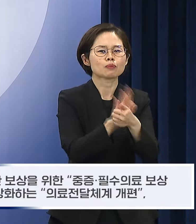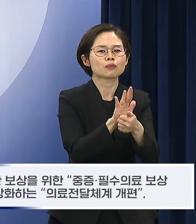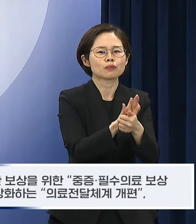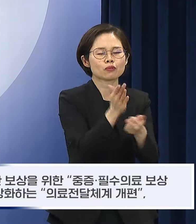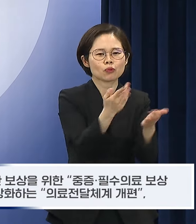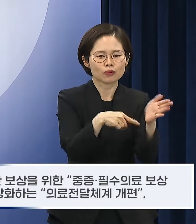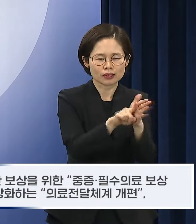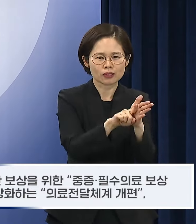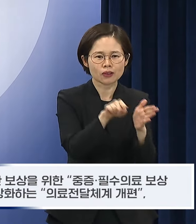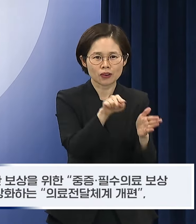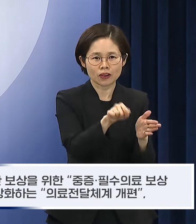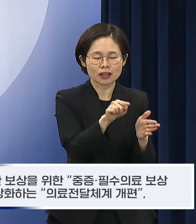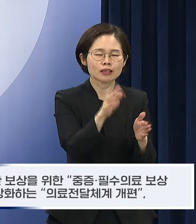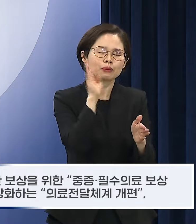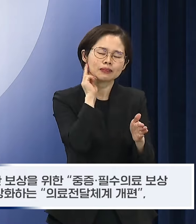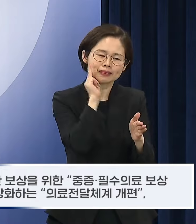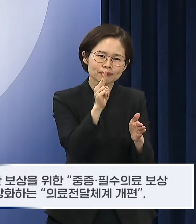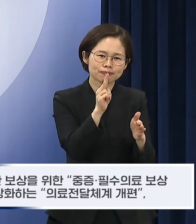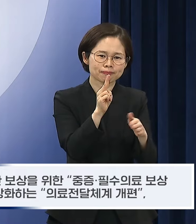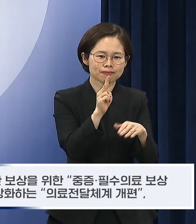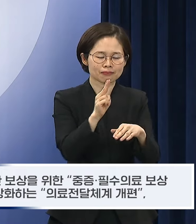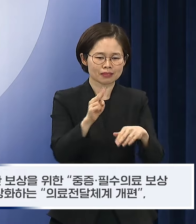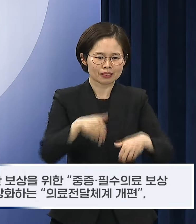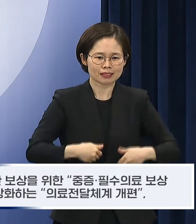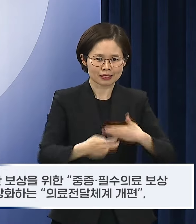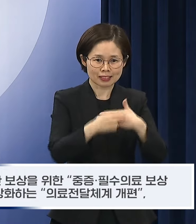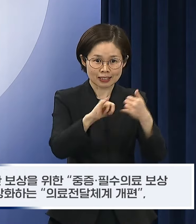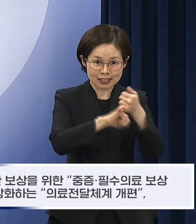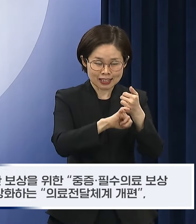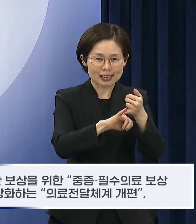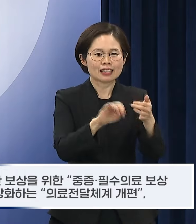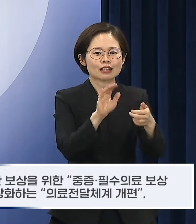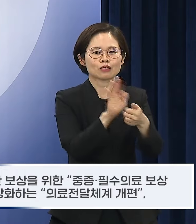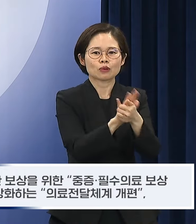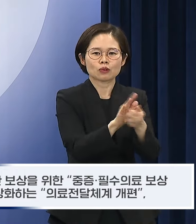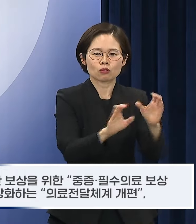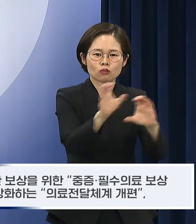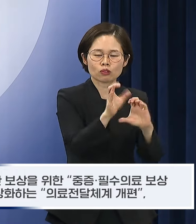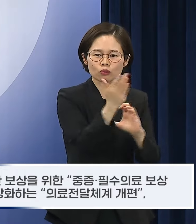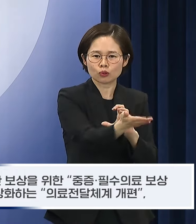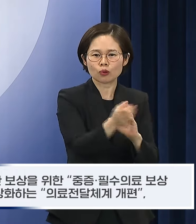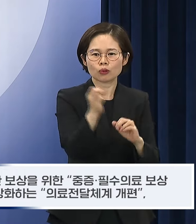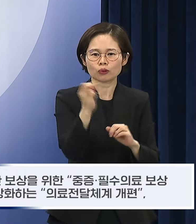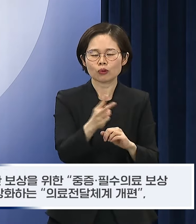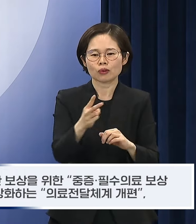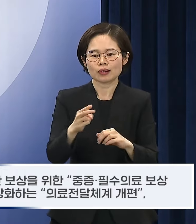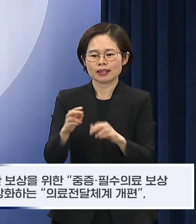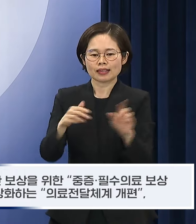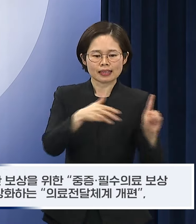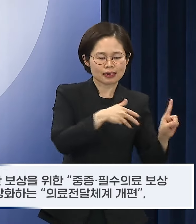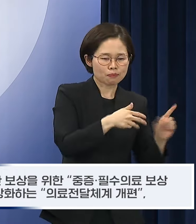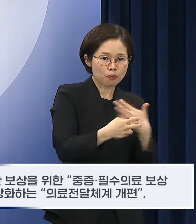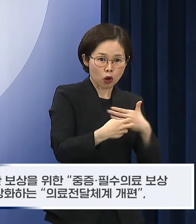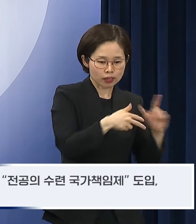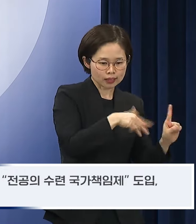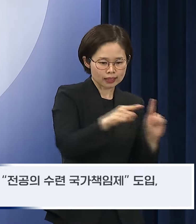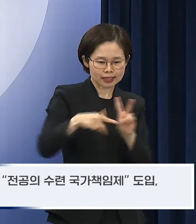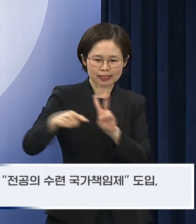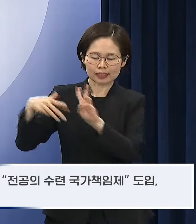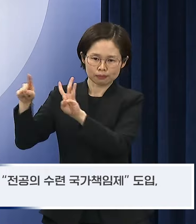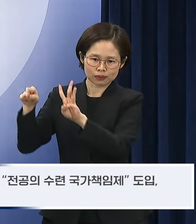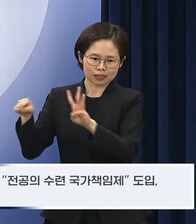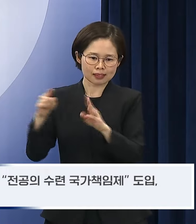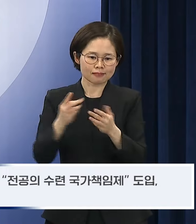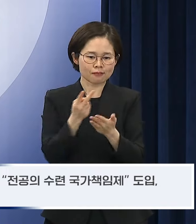보상 강화와 환자 중증도에 적합한 의료 이용을 정상화하는 의료 전달 체계 개편,